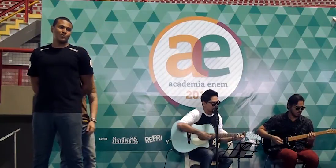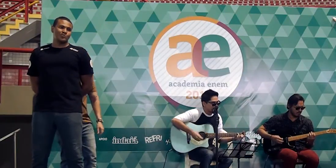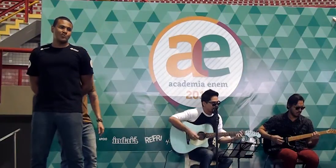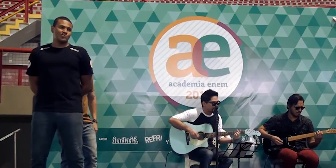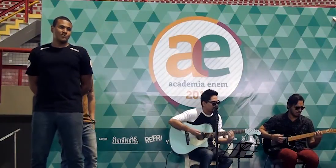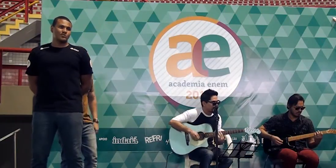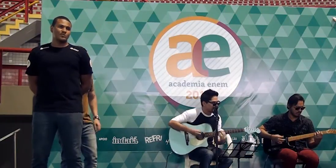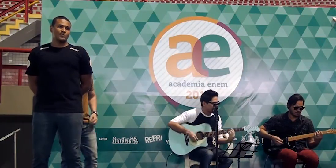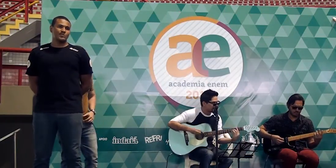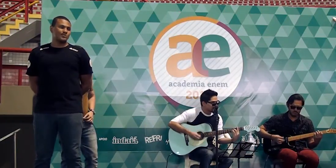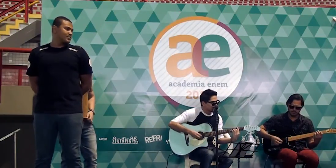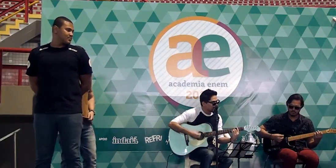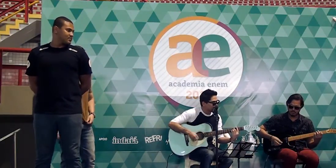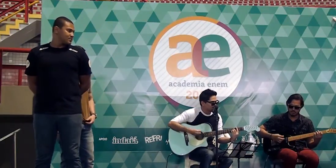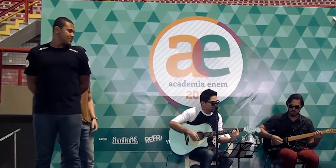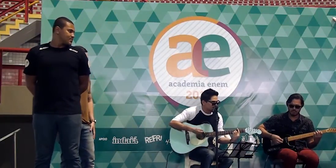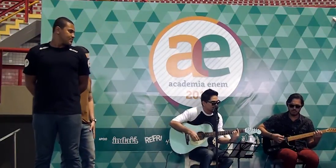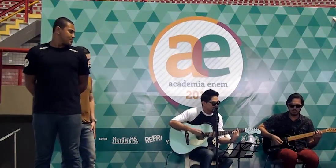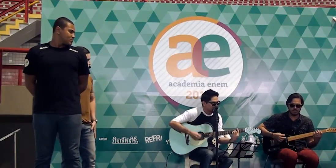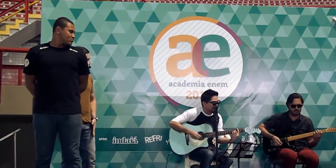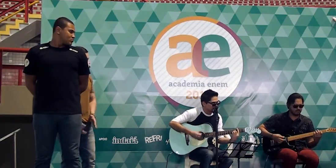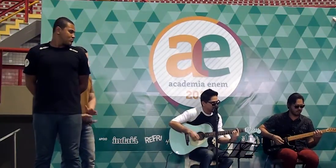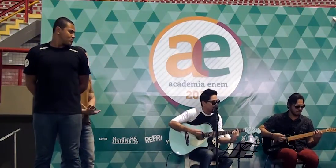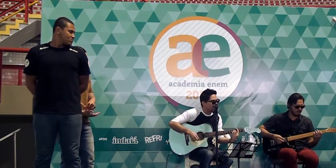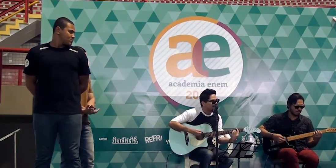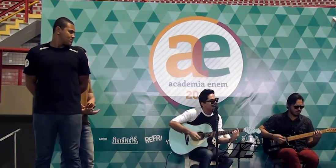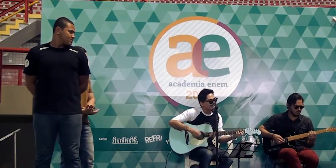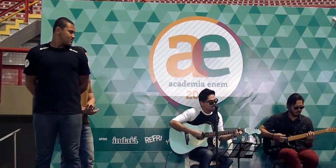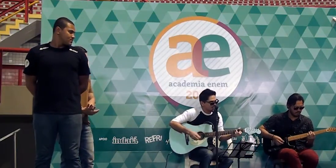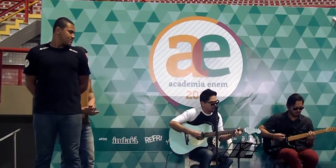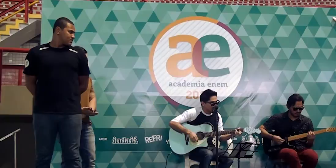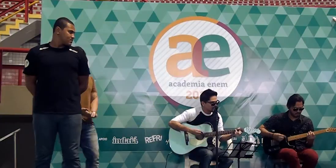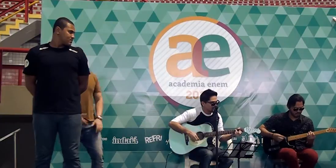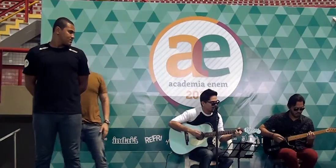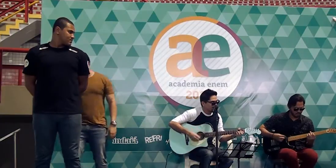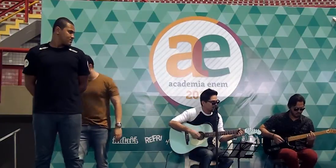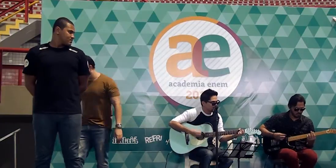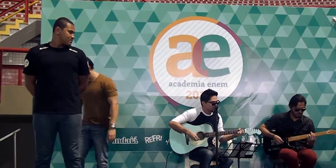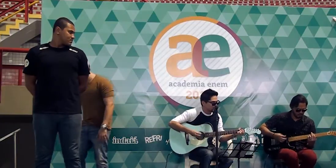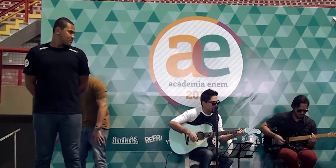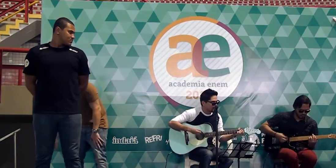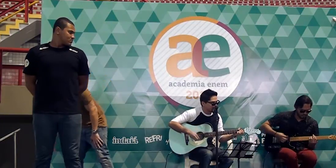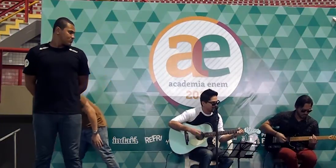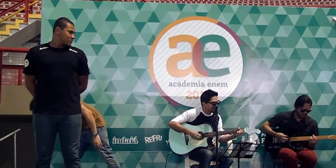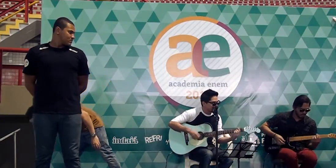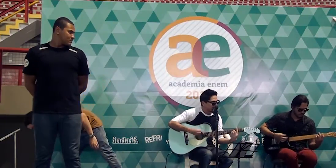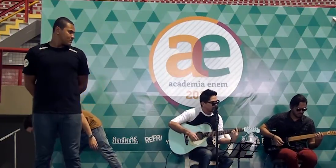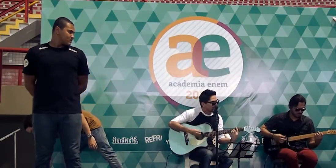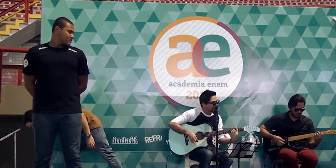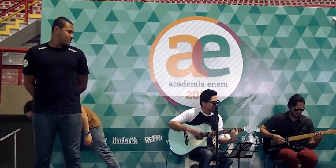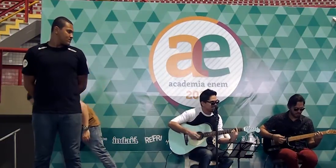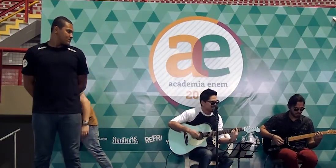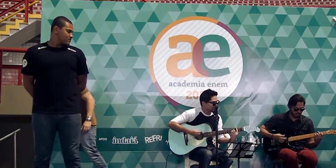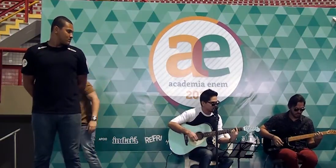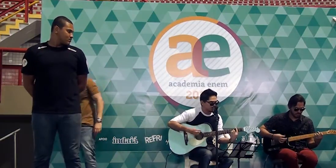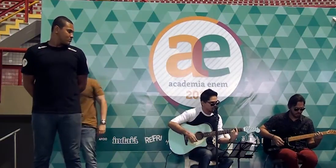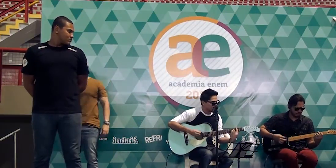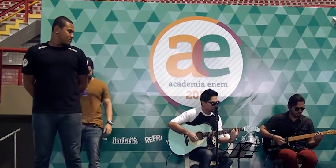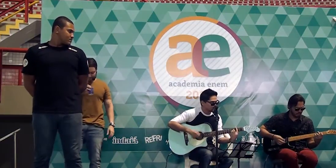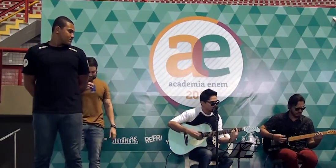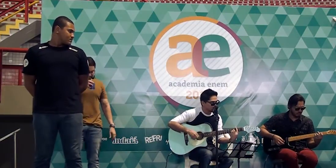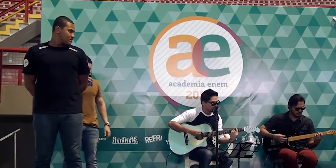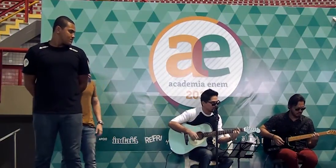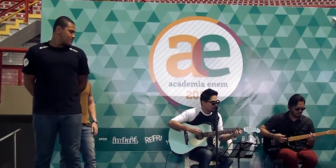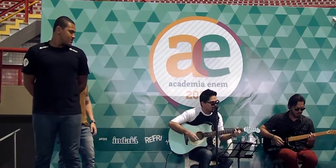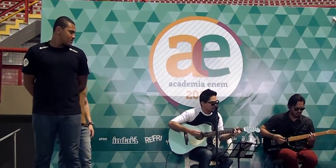geração Coca-Cola. Depois de 20 anos na escola, não é difícil aprender todas as regras do seu